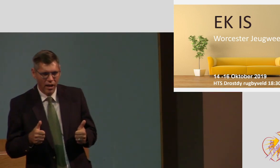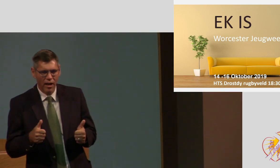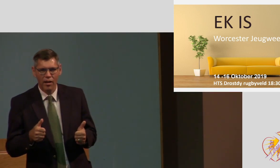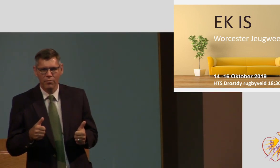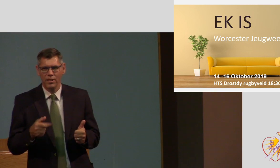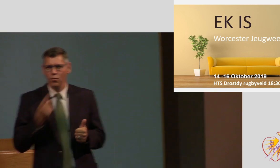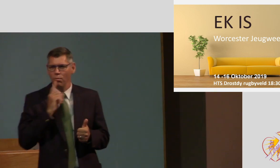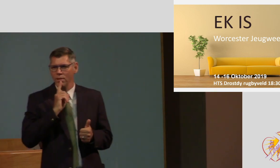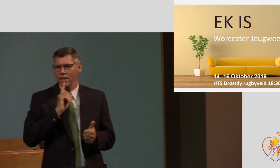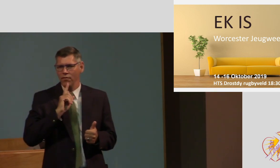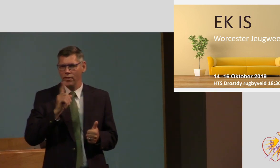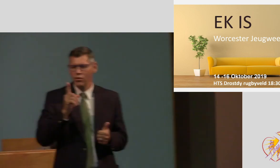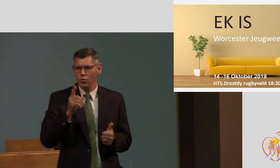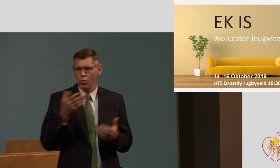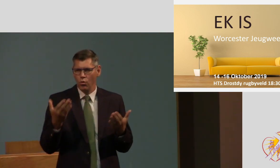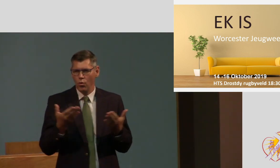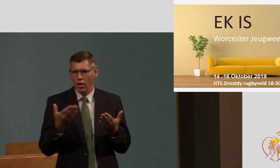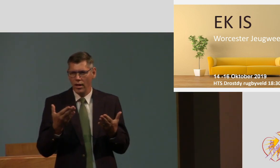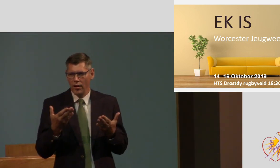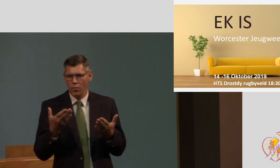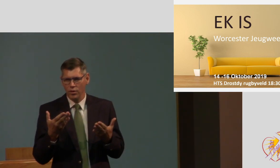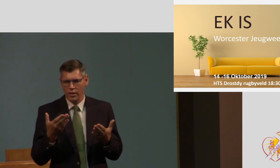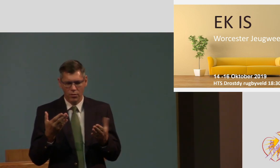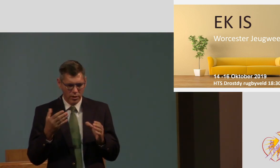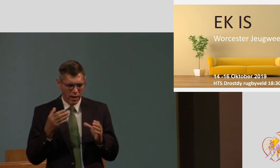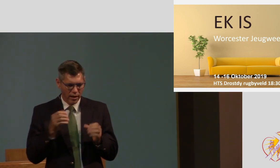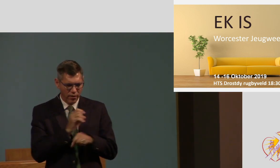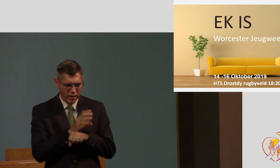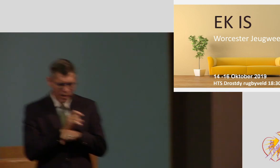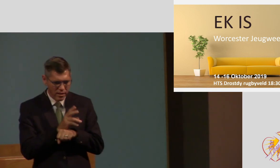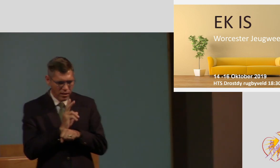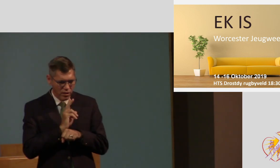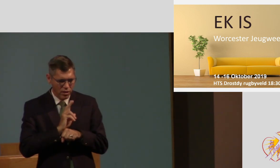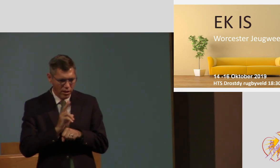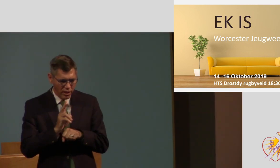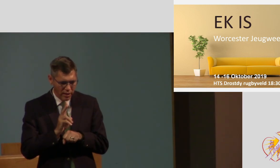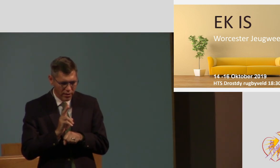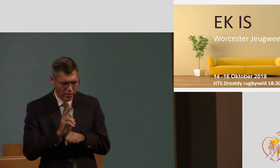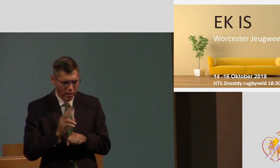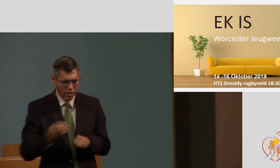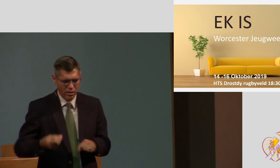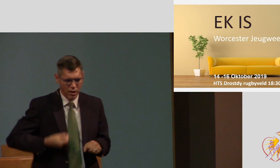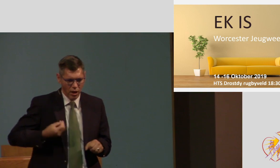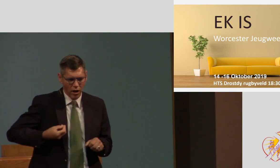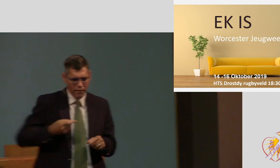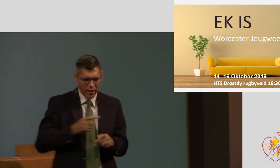Dis ook miskien vir die skool, ons het ook die advertensie gestuur, daar's die jeugweek